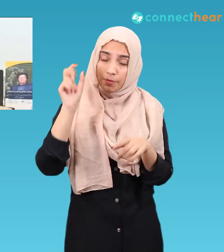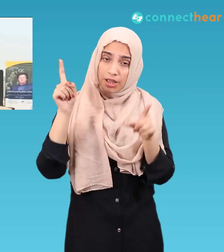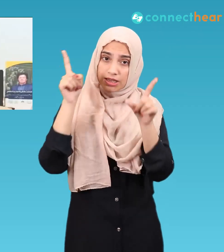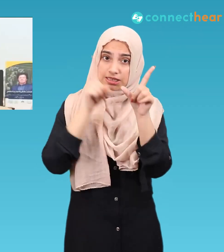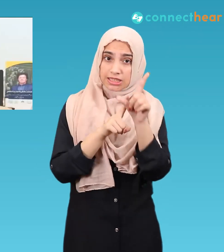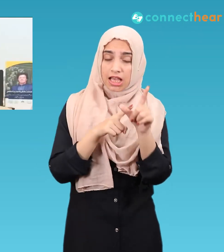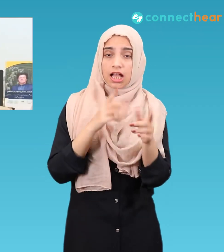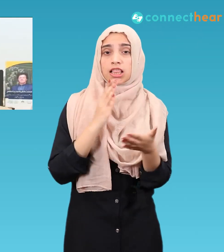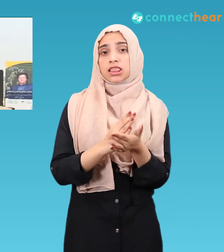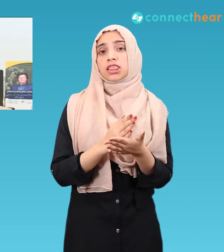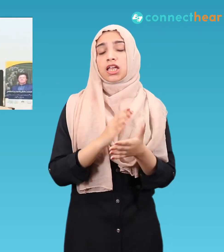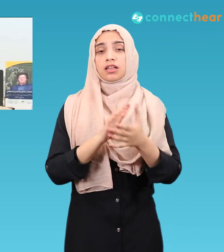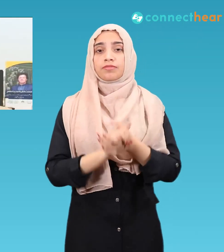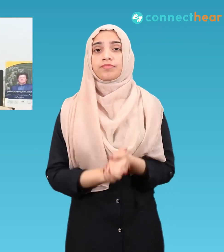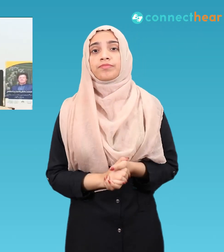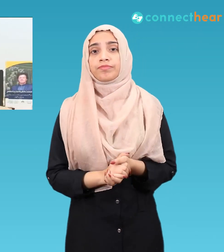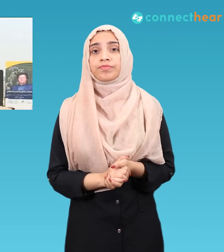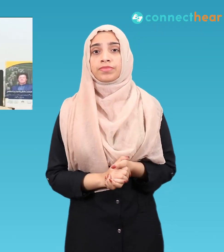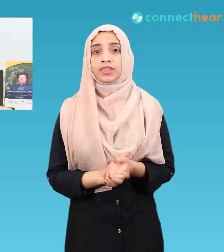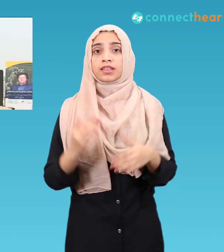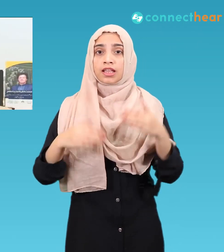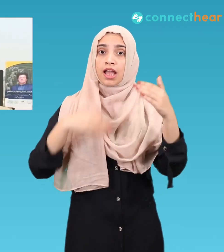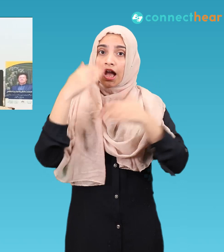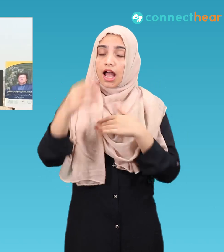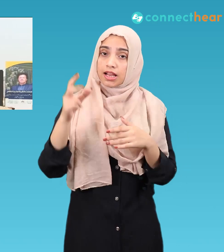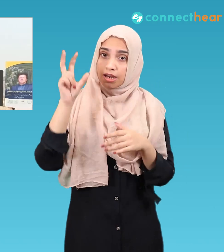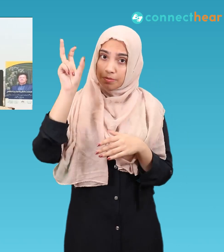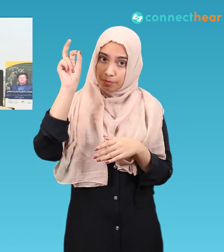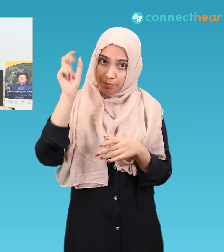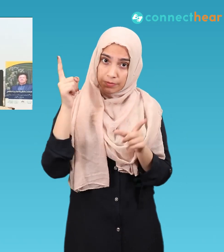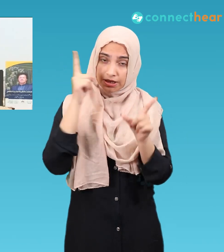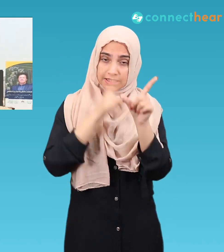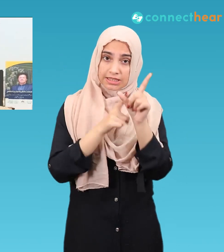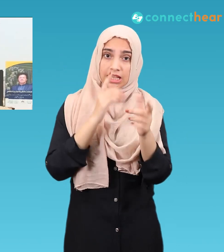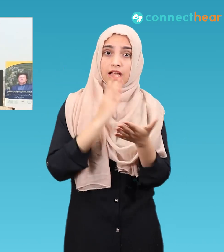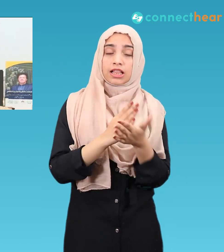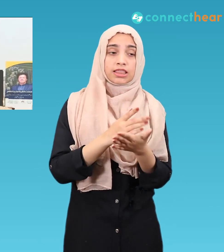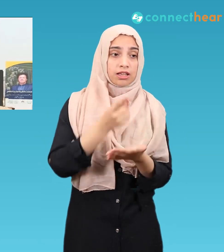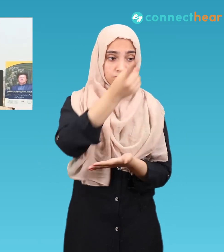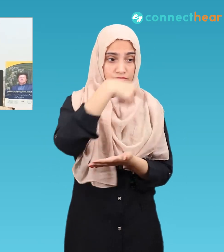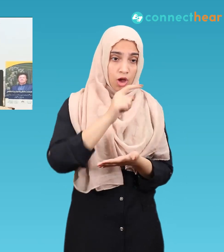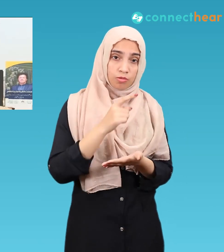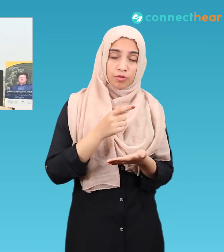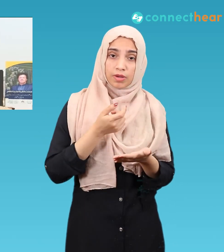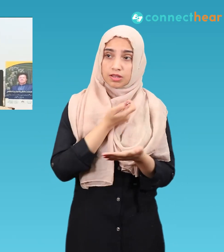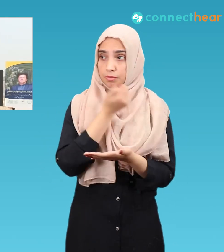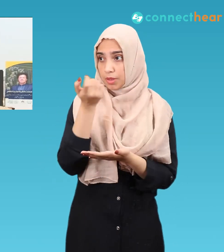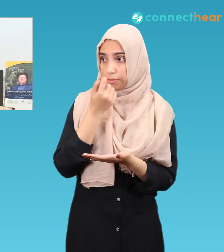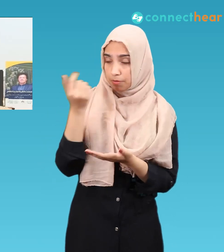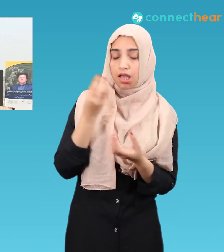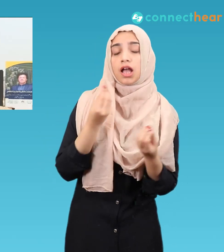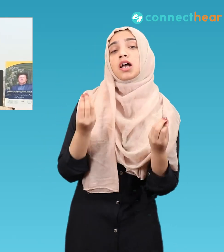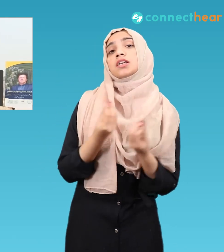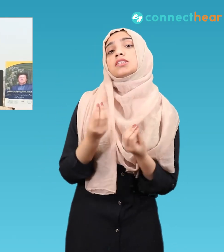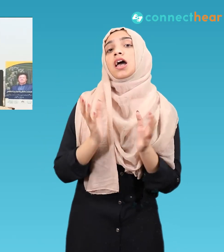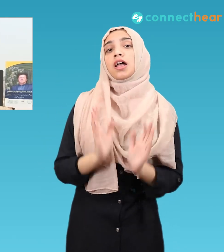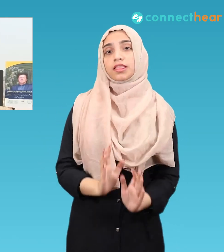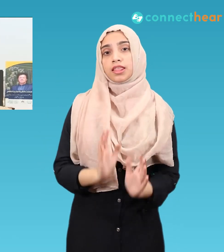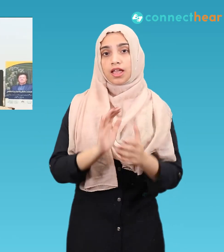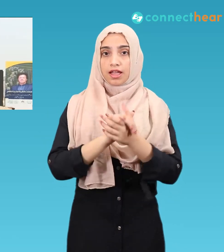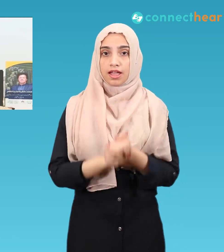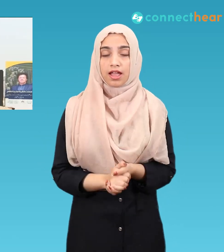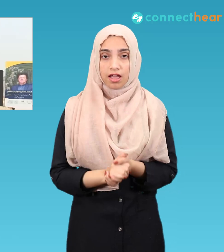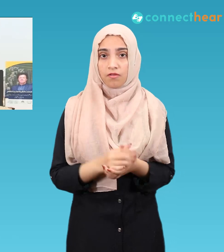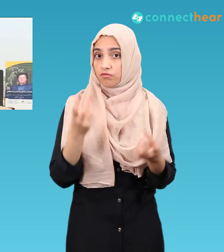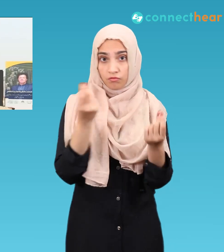20 سال تک آپ کے پاس موقع ہوگا آہستہ یہ قرضوں کی قسطیں دینے کا۔ اور یہ آج آغاز